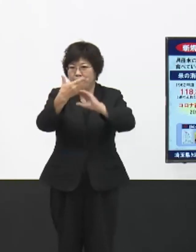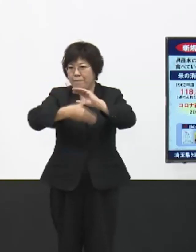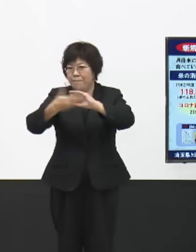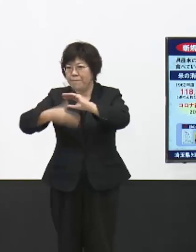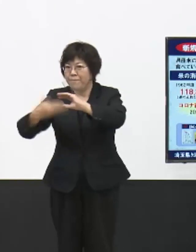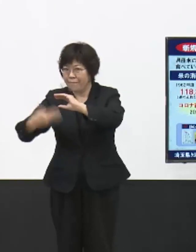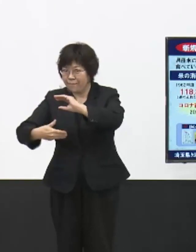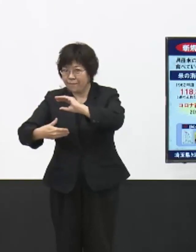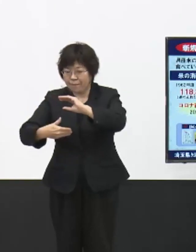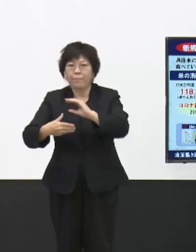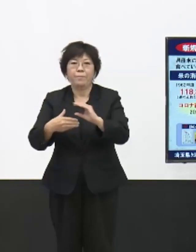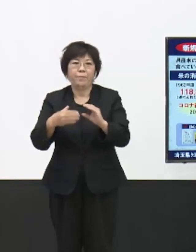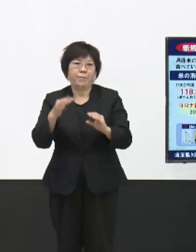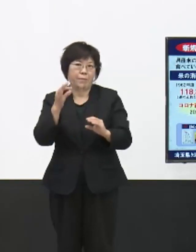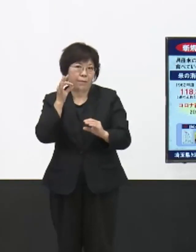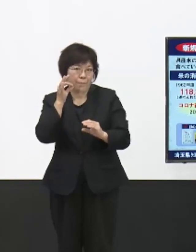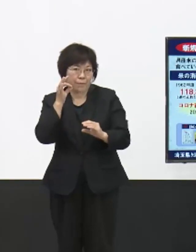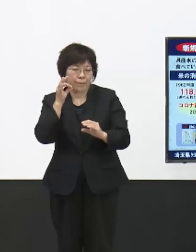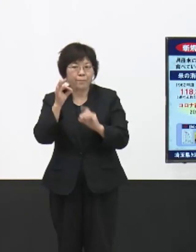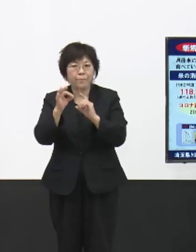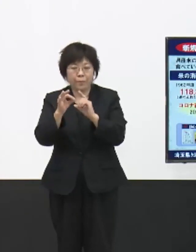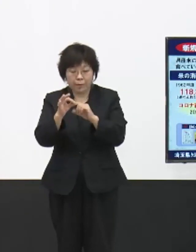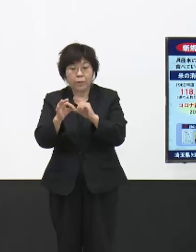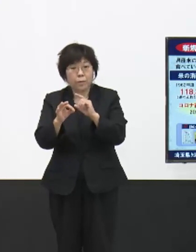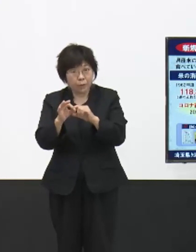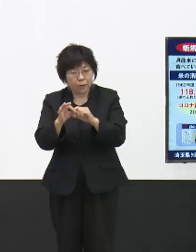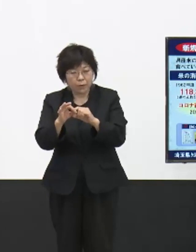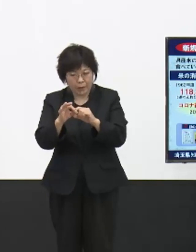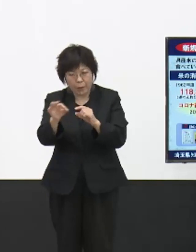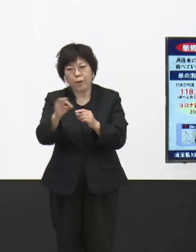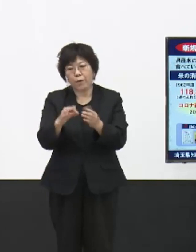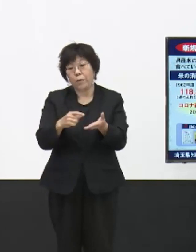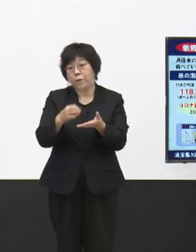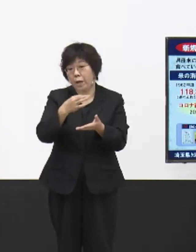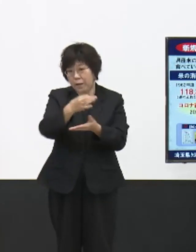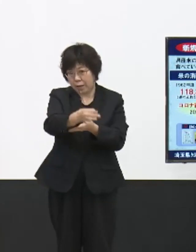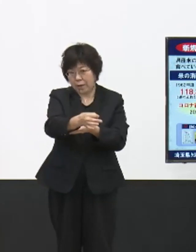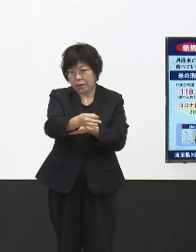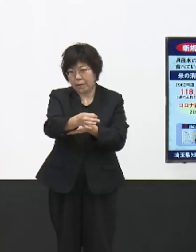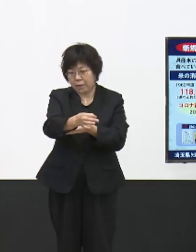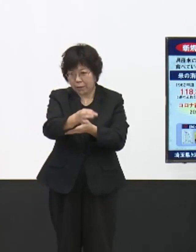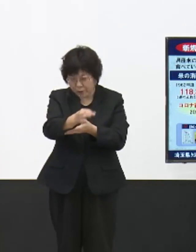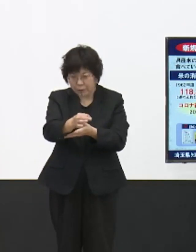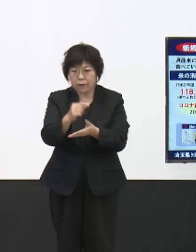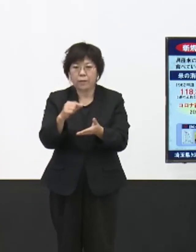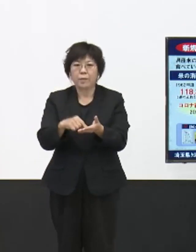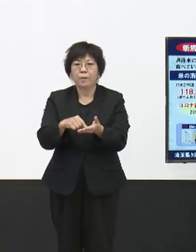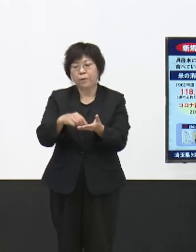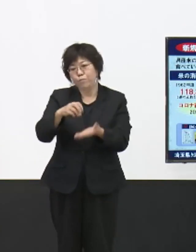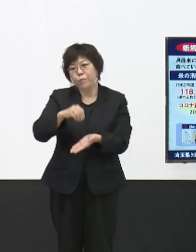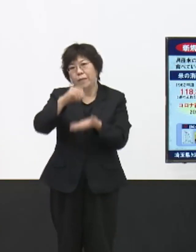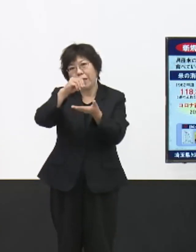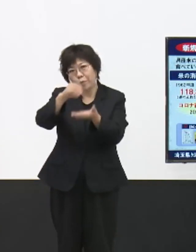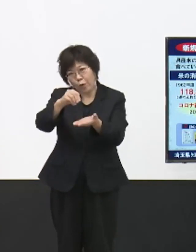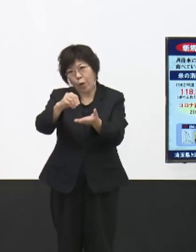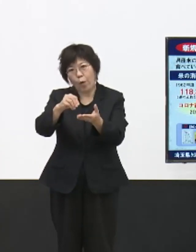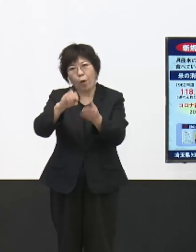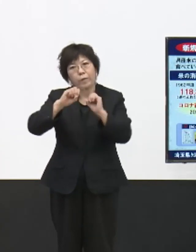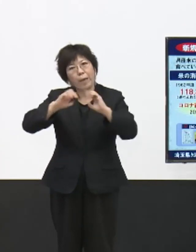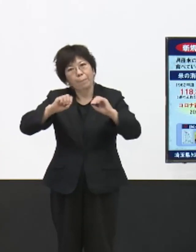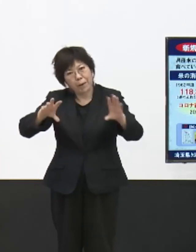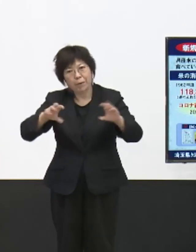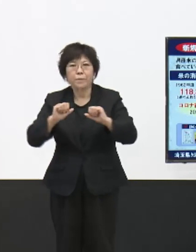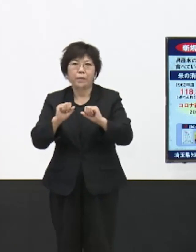の購入者プレゼントキャンペーンを行うとともに、JA グループ埼玉においても新米キャンペ